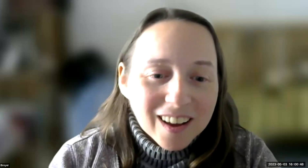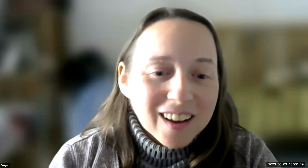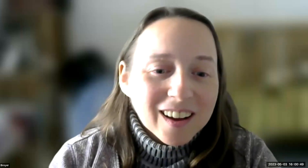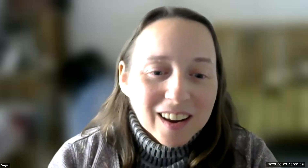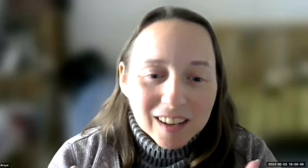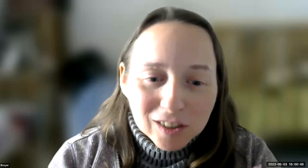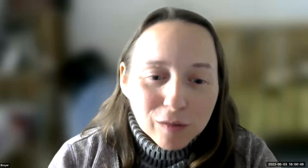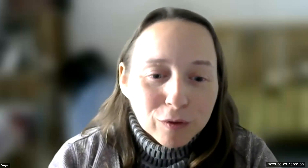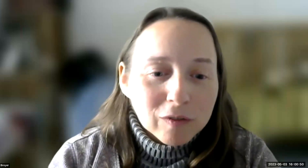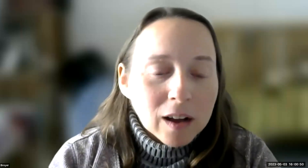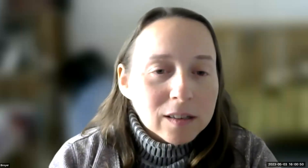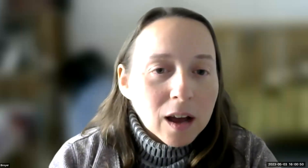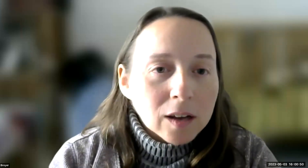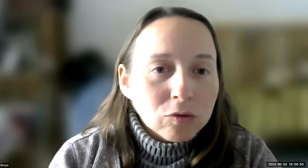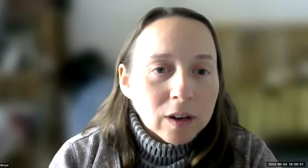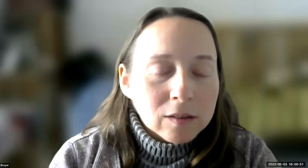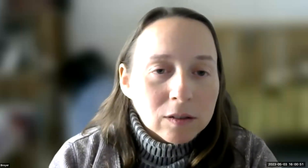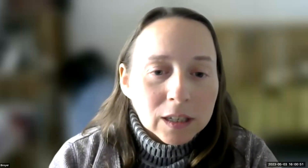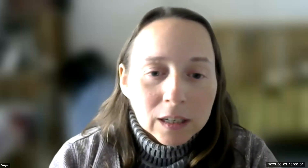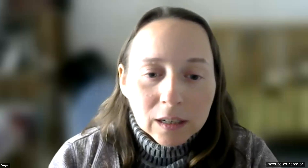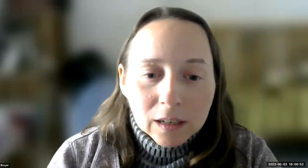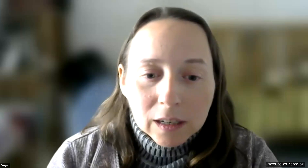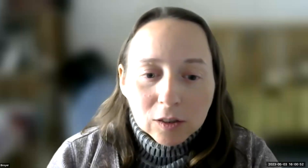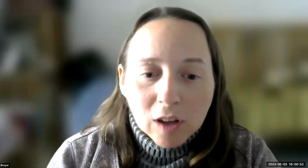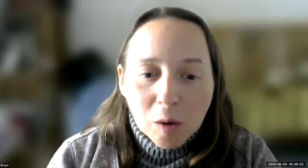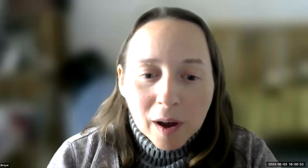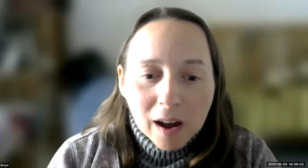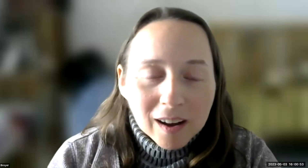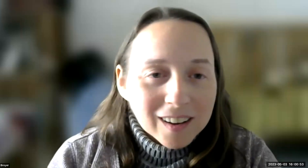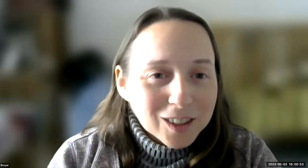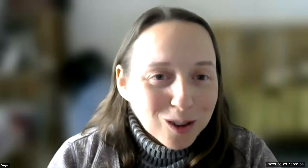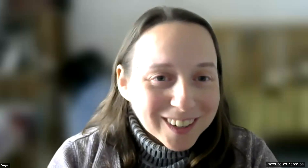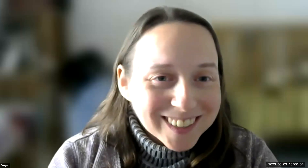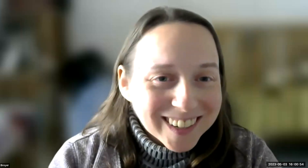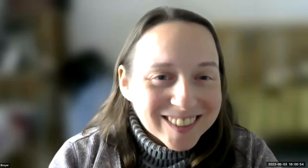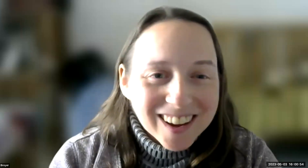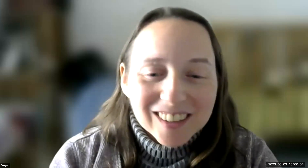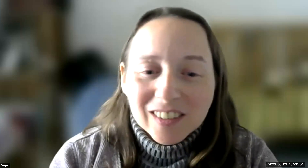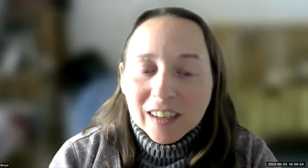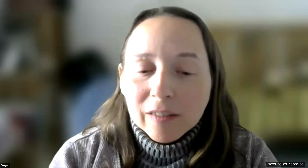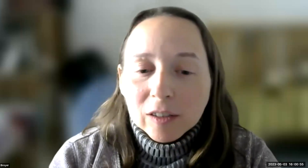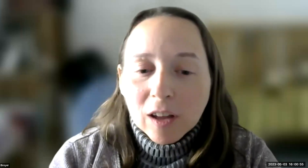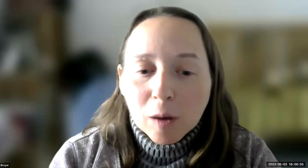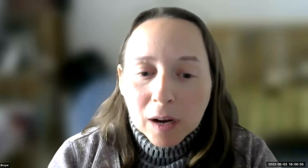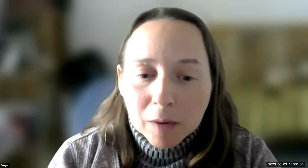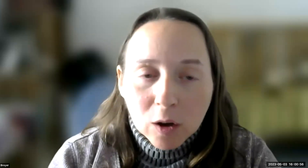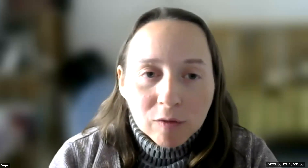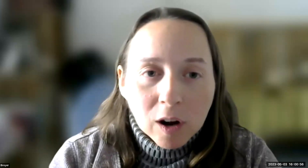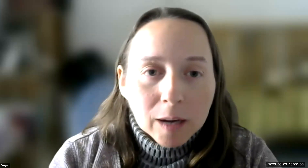ההשתתפות וההרצאה החשובה הזאתי, תודה רבה דוקטור ענת גרינשטיין, ותודה רבה גם ליואב קריים